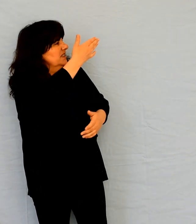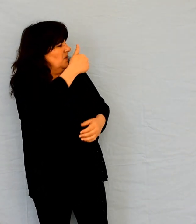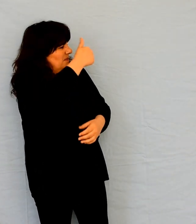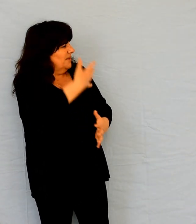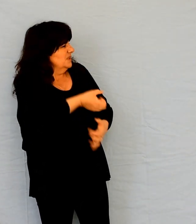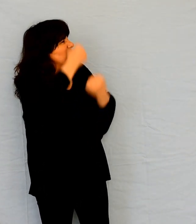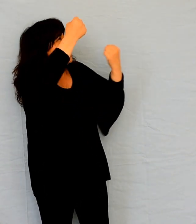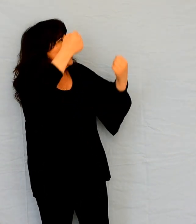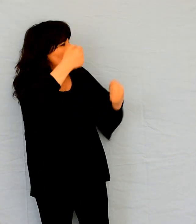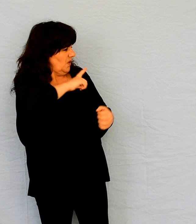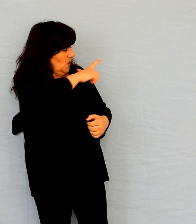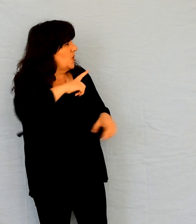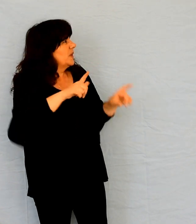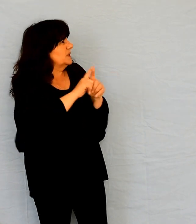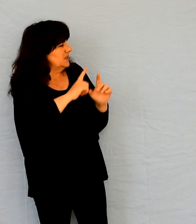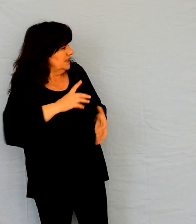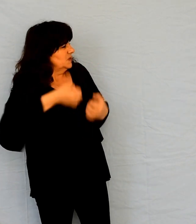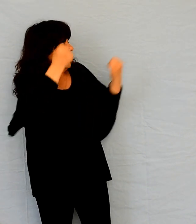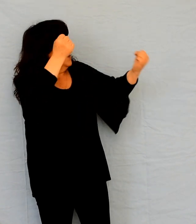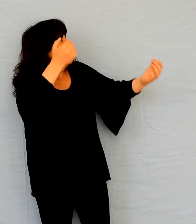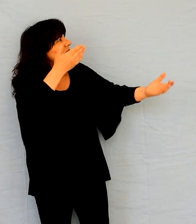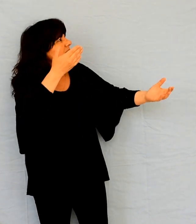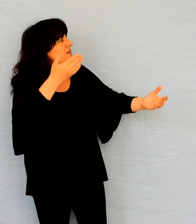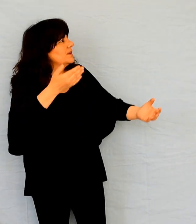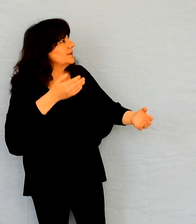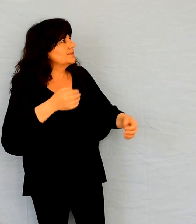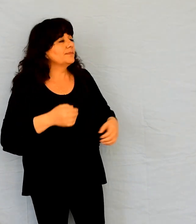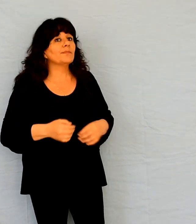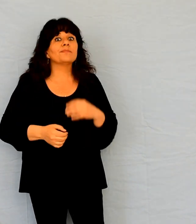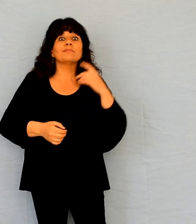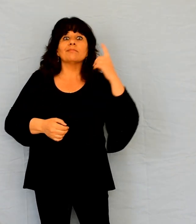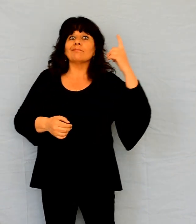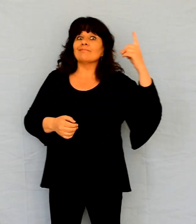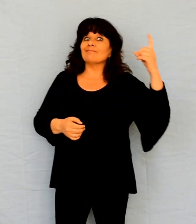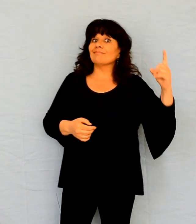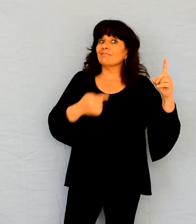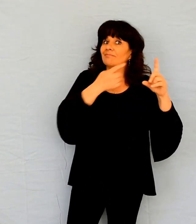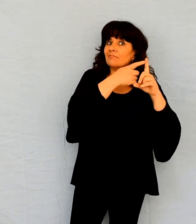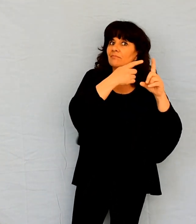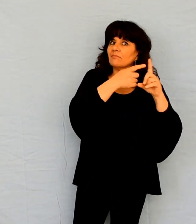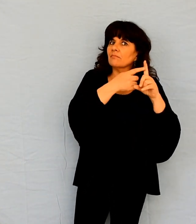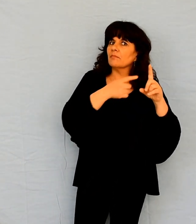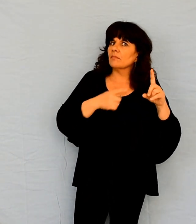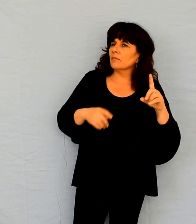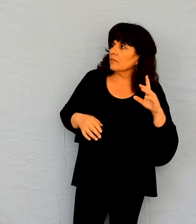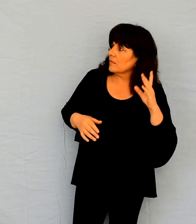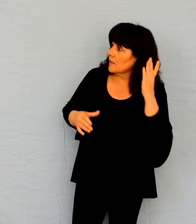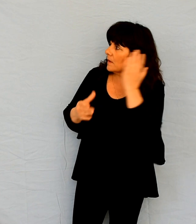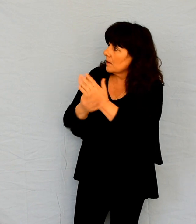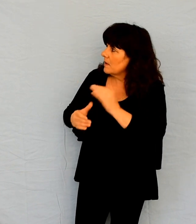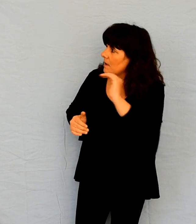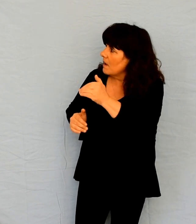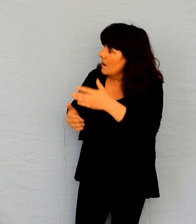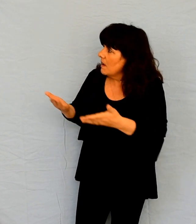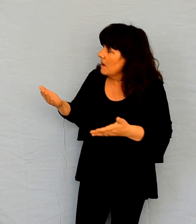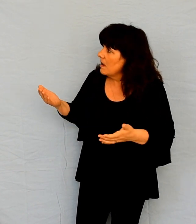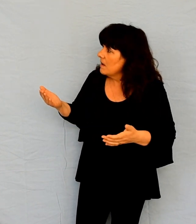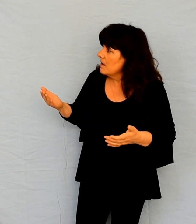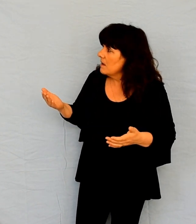nous aussi. » Mais l'autre lui fit de vives reproches. « Tu ne crains donc